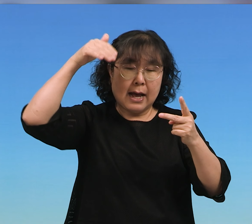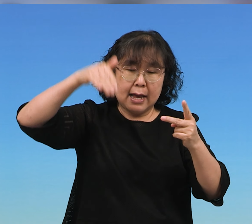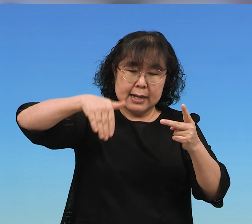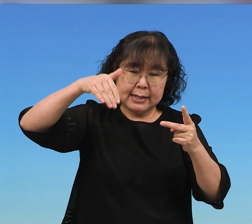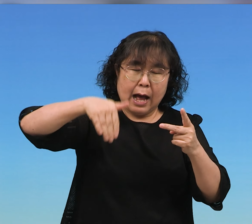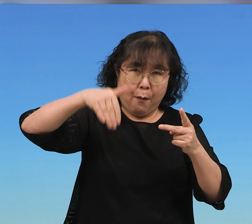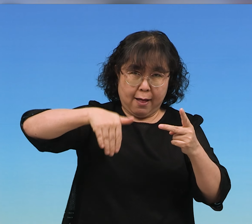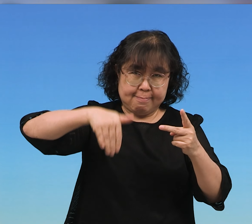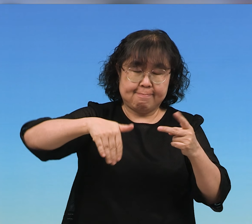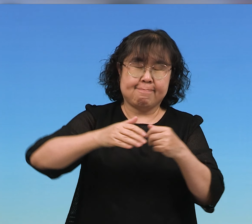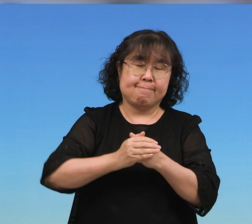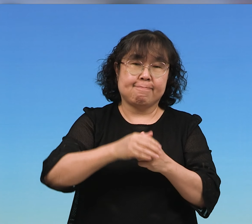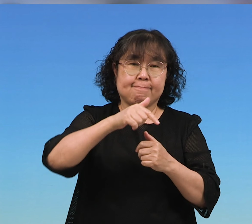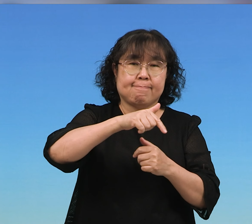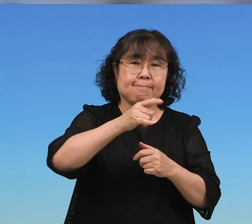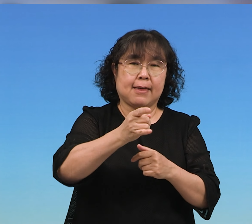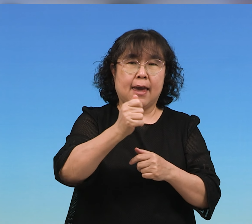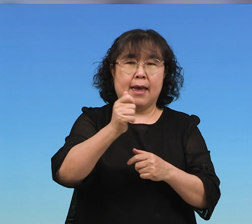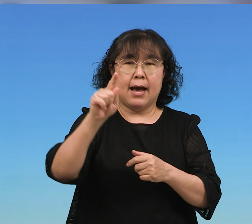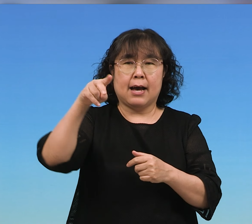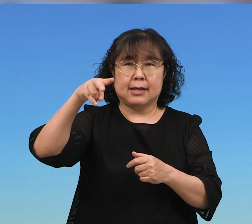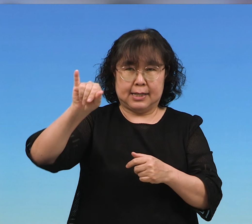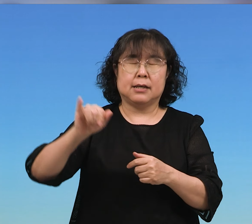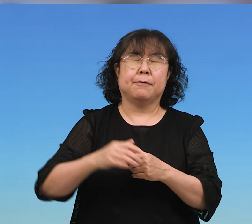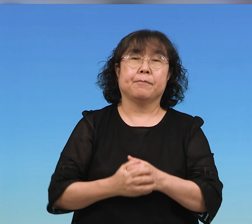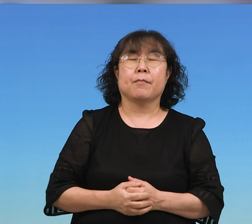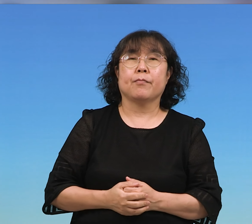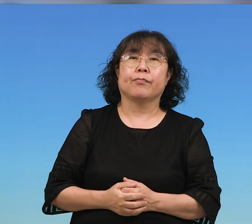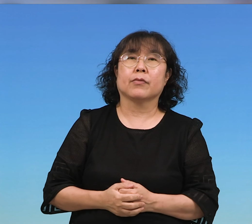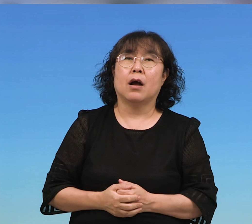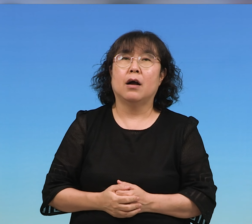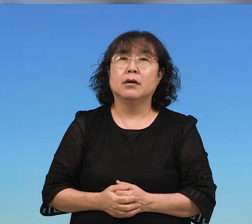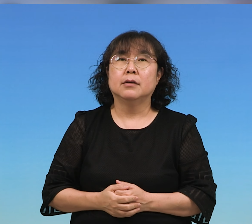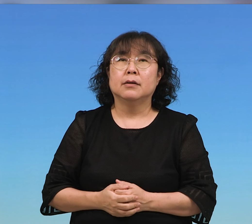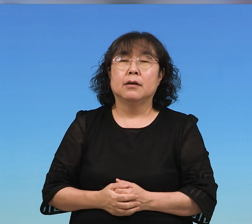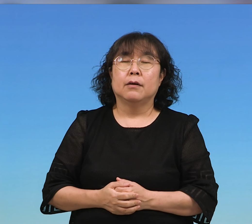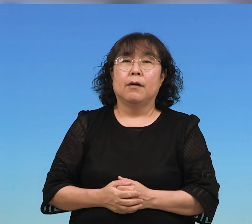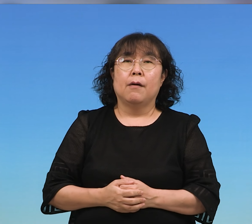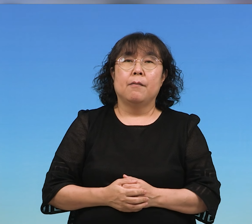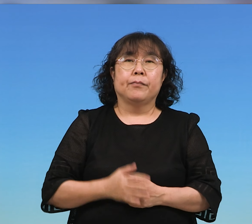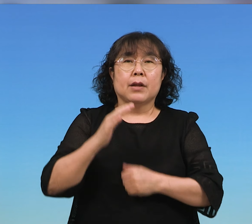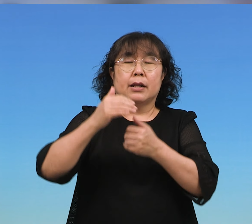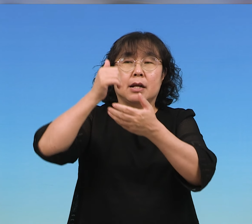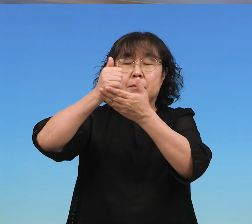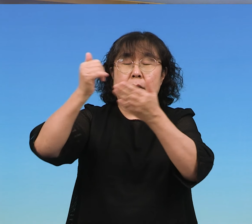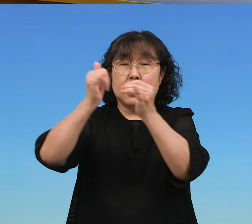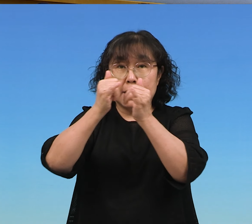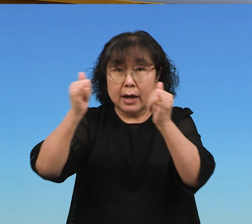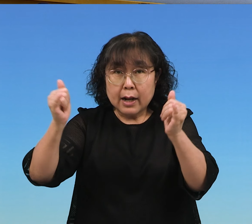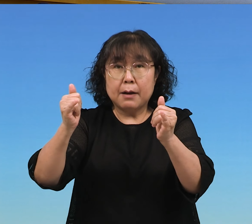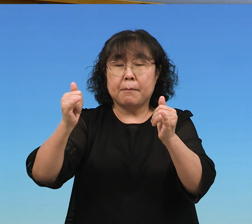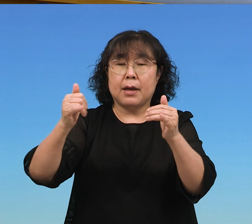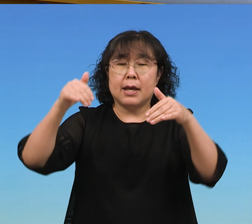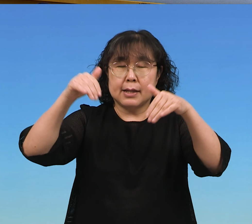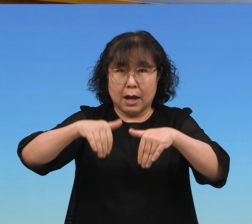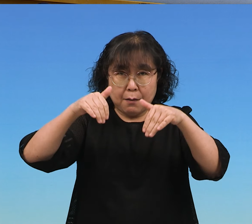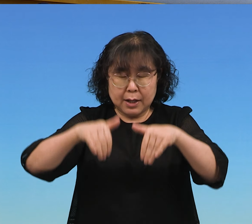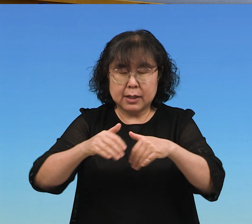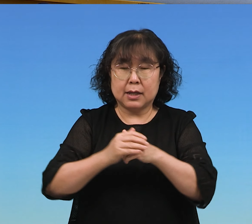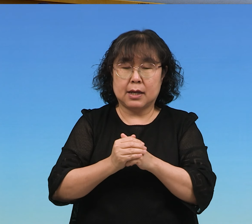누구냐 하니까 그 엘리사 선지자의 종입니다. 본문 15절입니다.